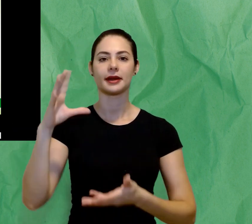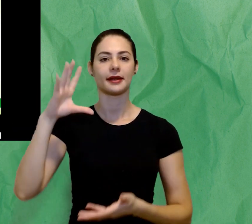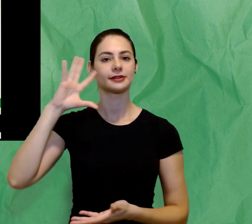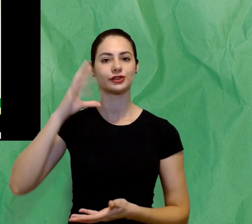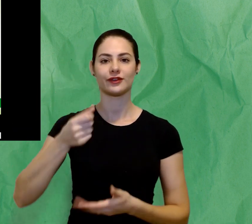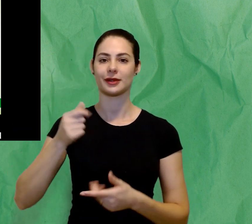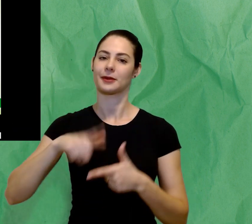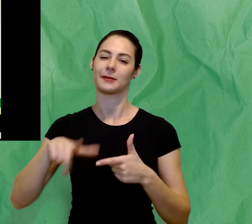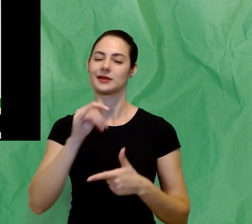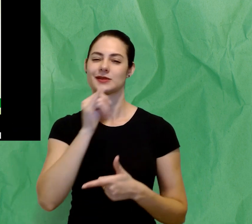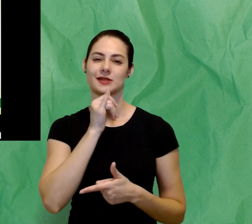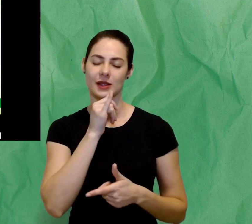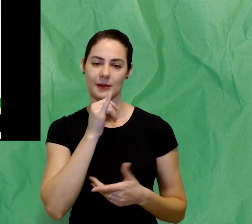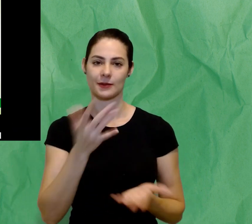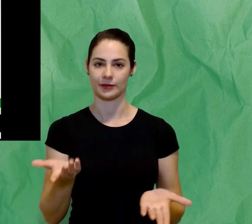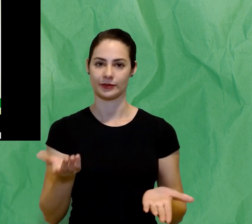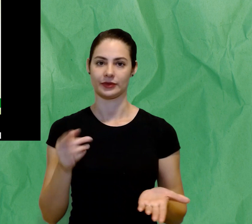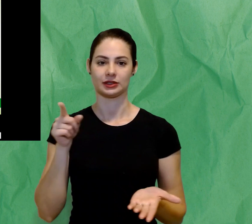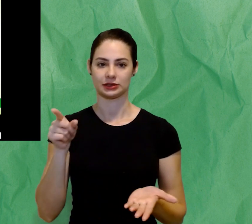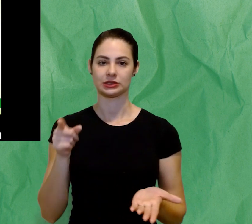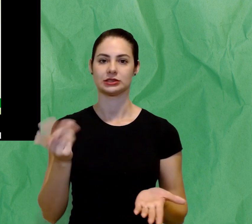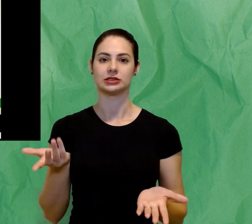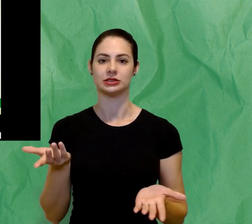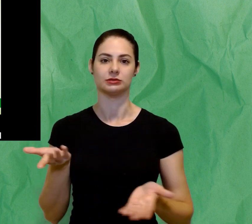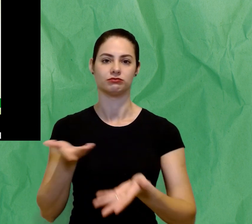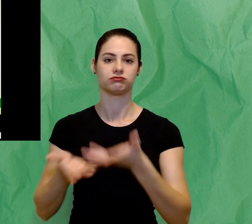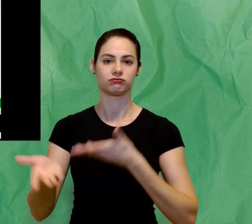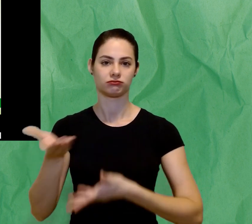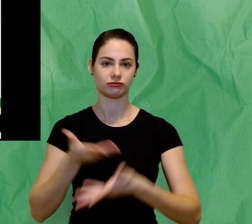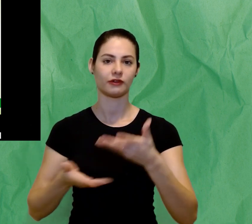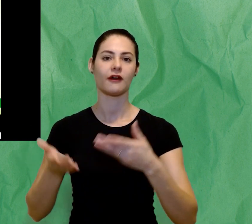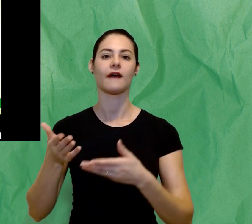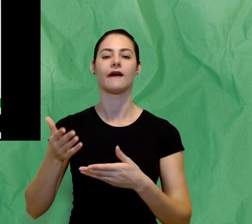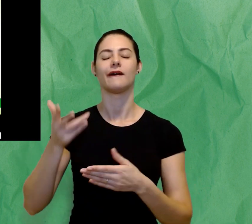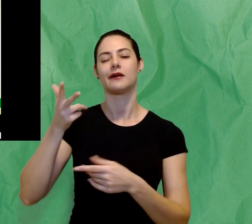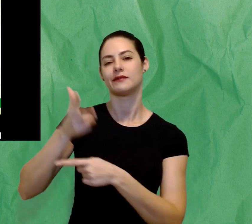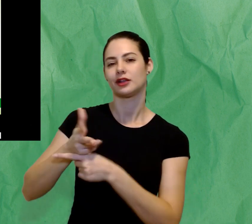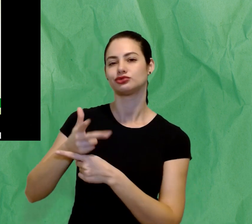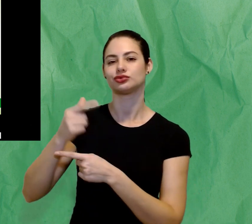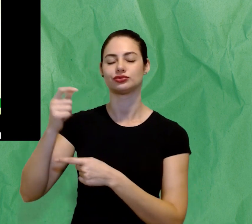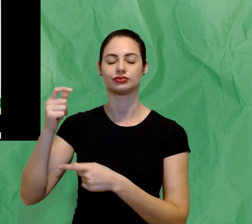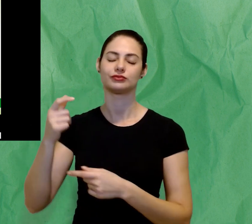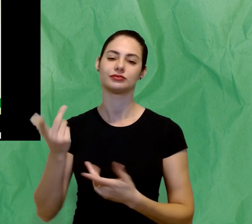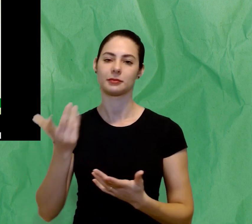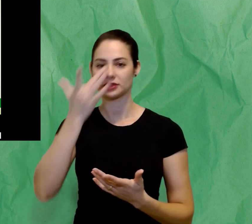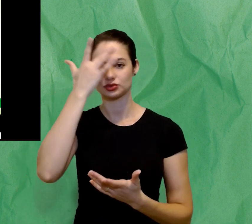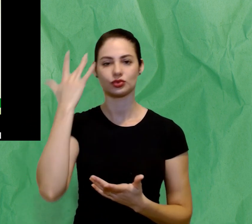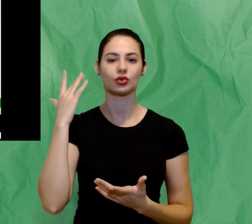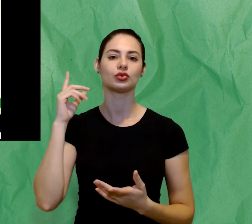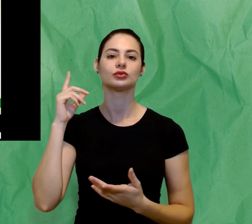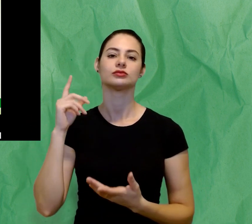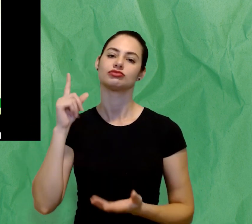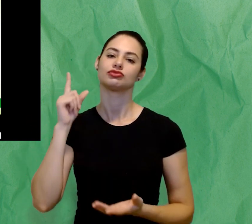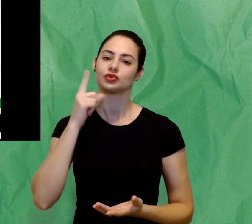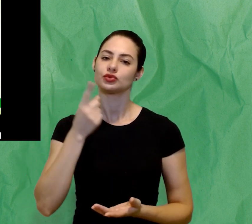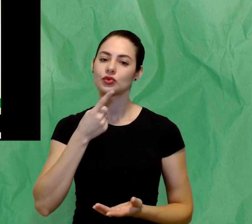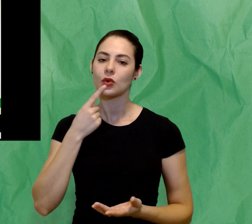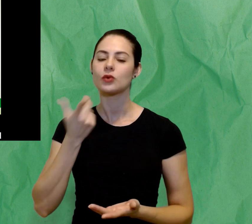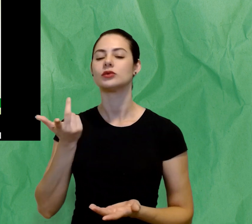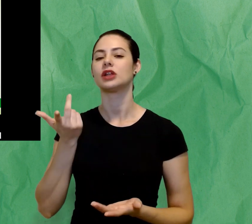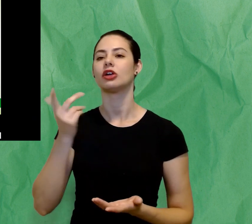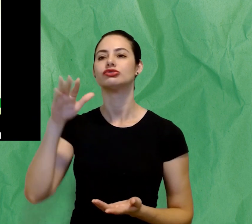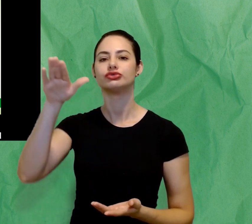problemas. Por exemplo, através dos serviços de intermediação por vídeo, as pessoas com surdez podem ligar para as